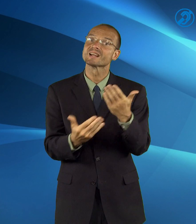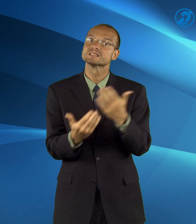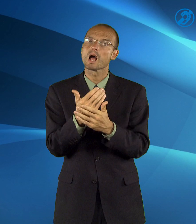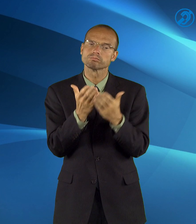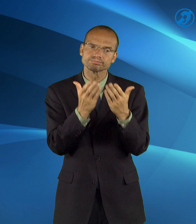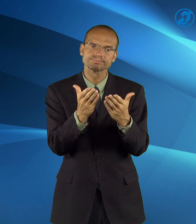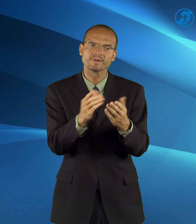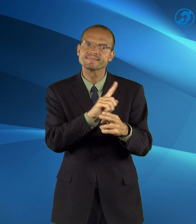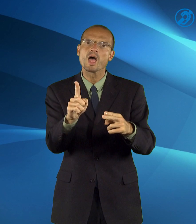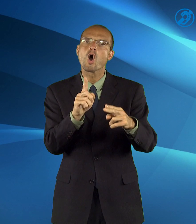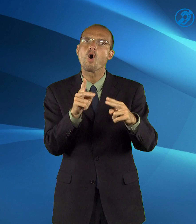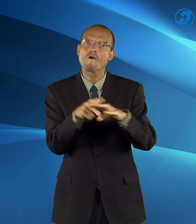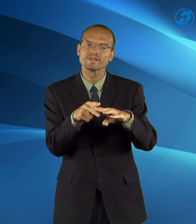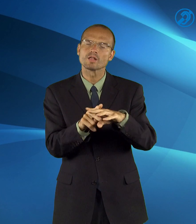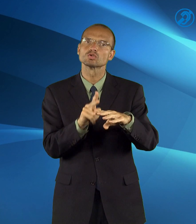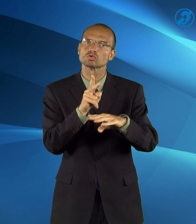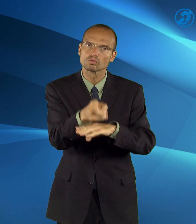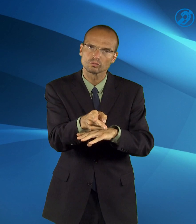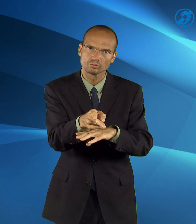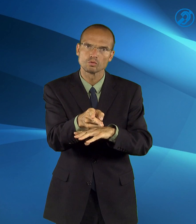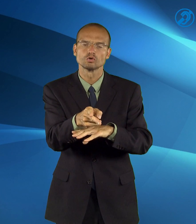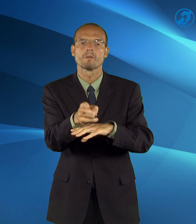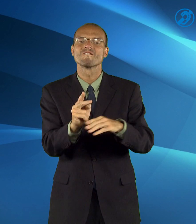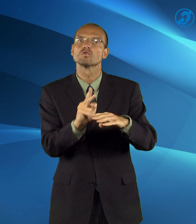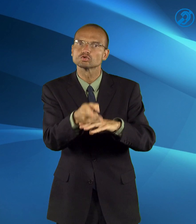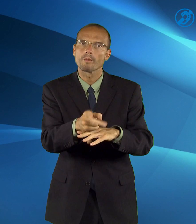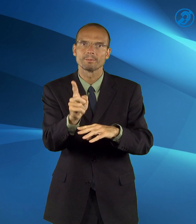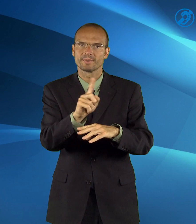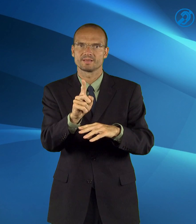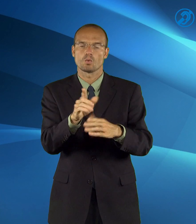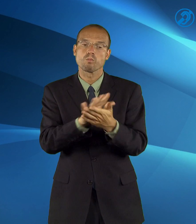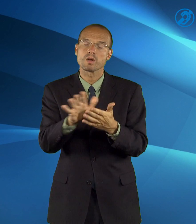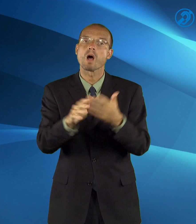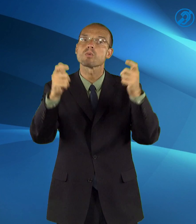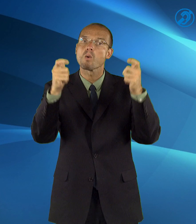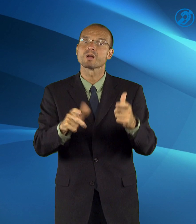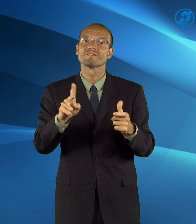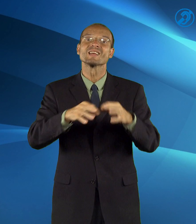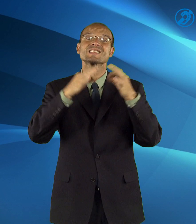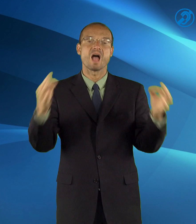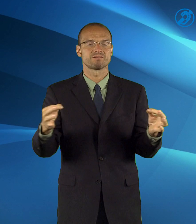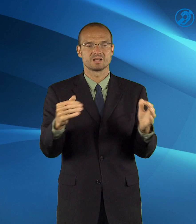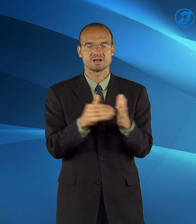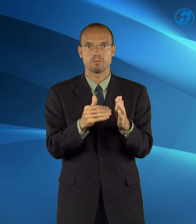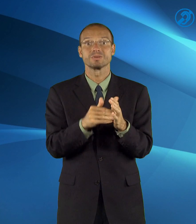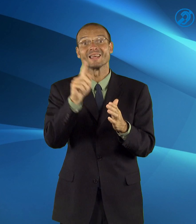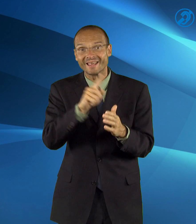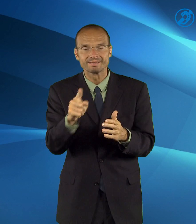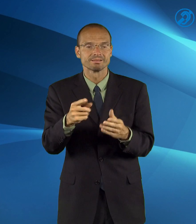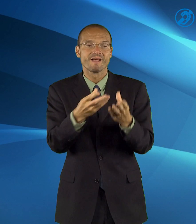Pravilnik za zagotavljanje neoviranega dostopa, vstopa in uporabe objektov v javni rabi ter večstanovanjskih stavb.